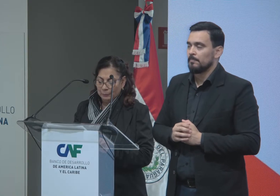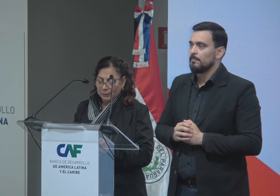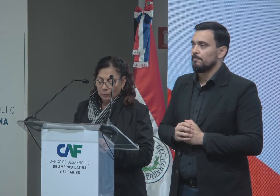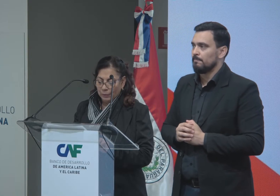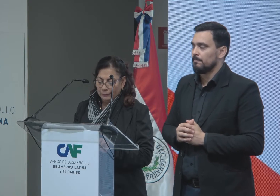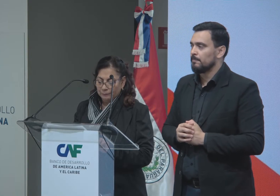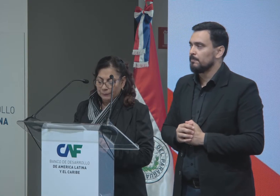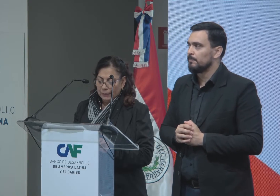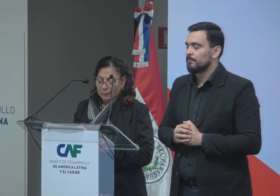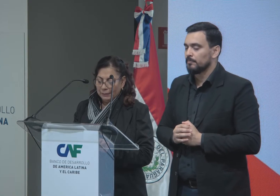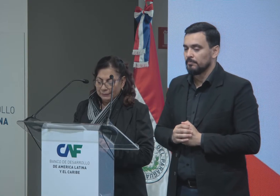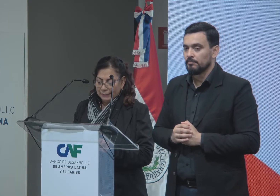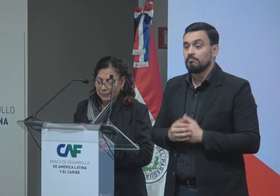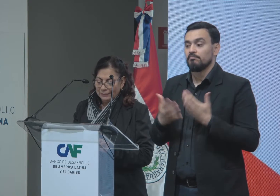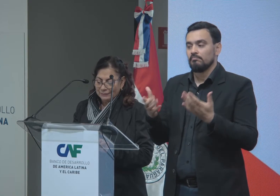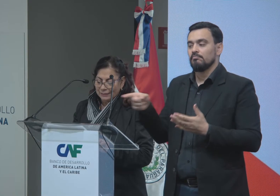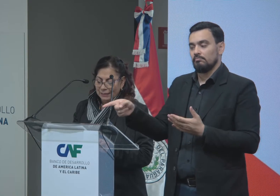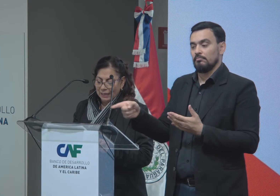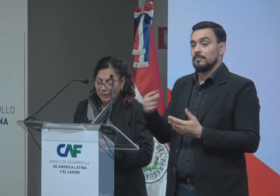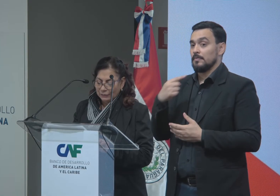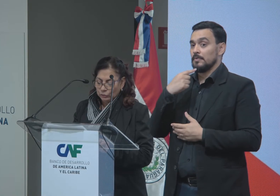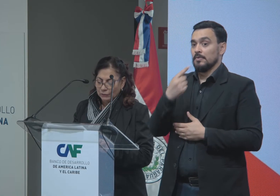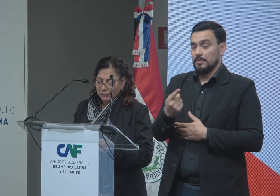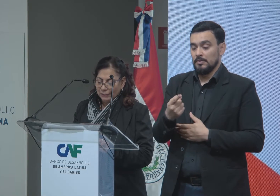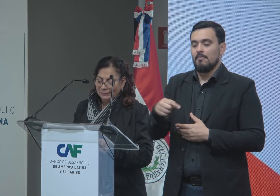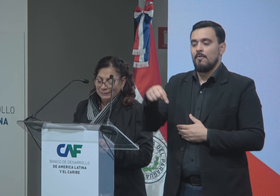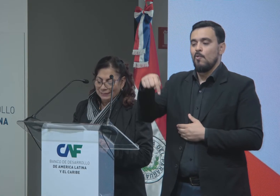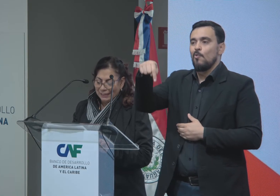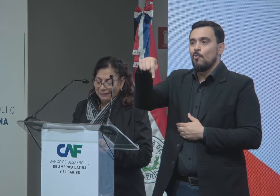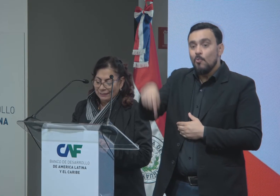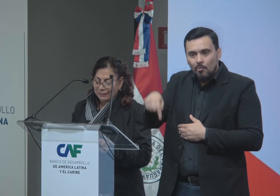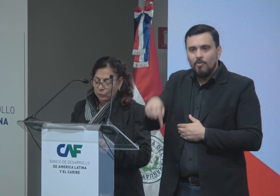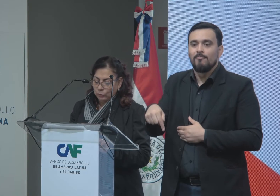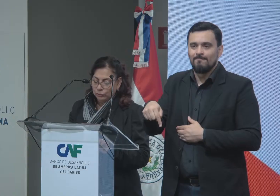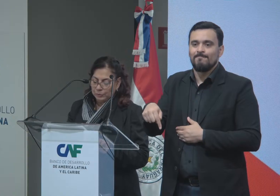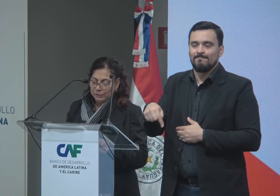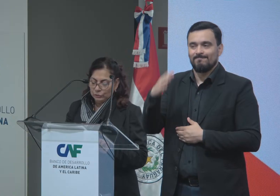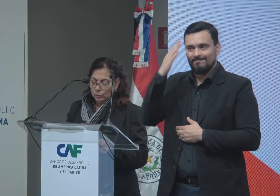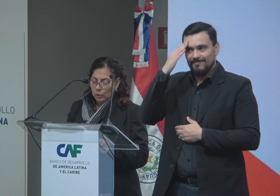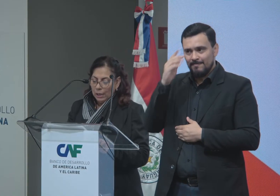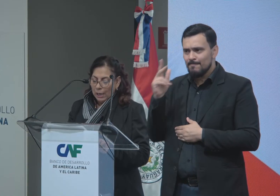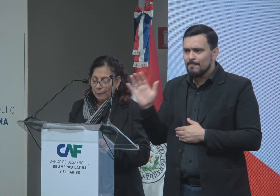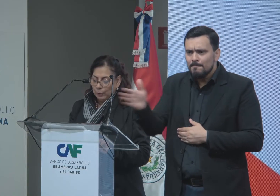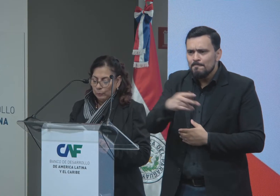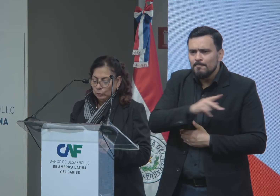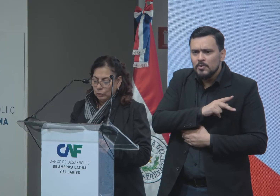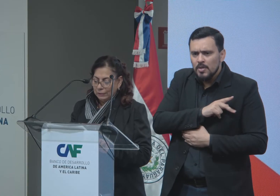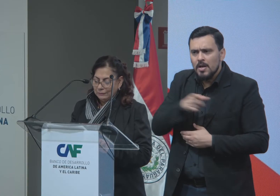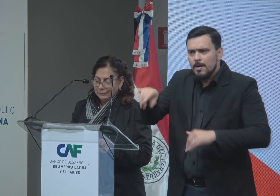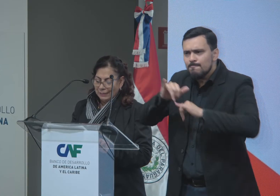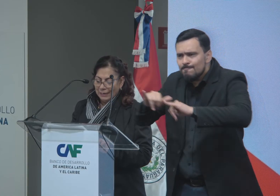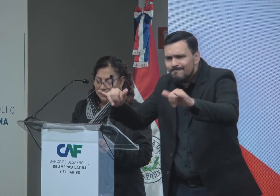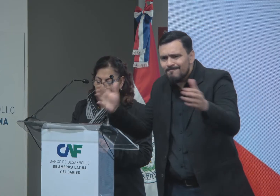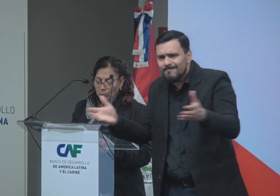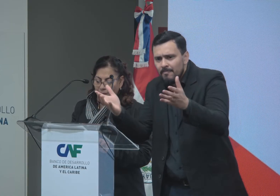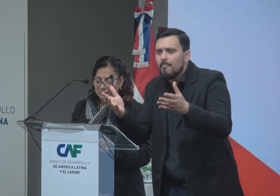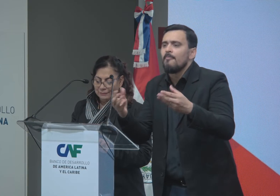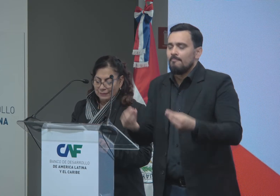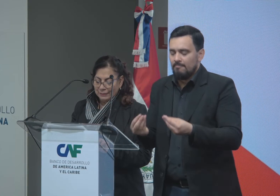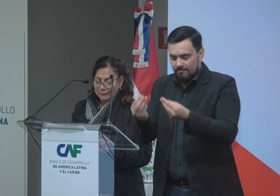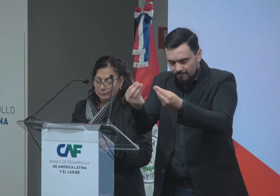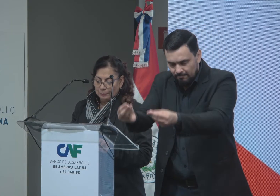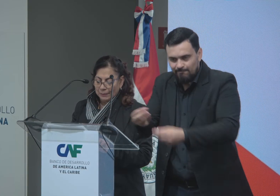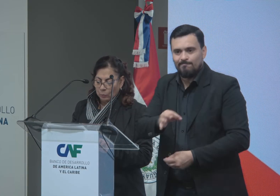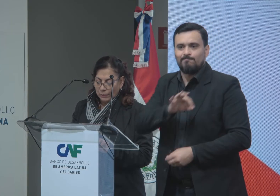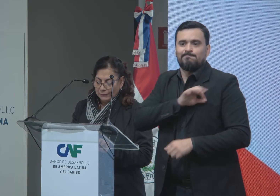del Paraguay. Plantea este acto de entrega de reconocimiento a promotores de la lengua de